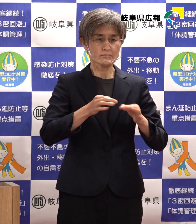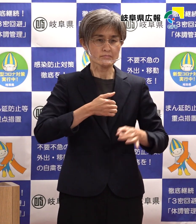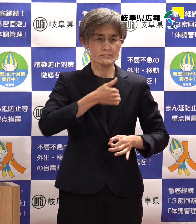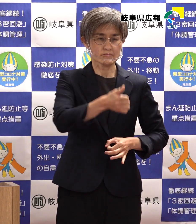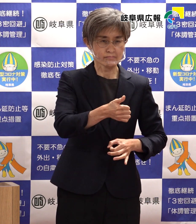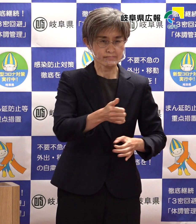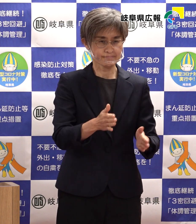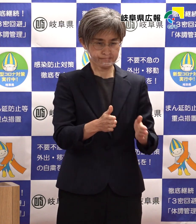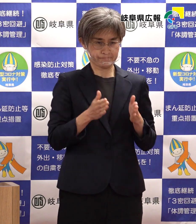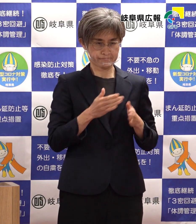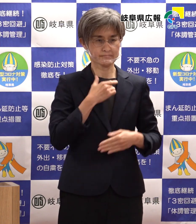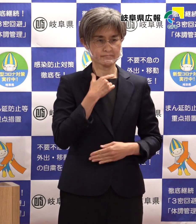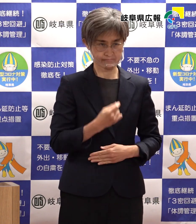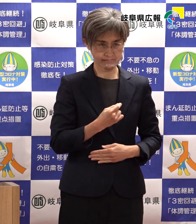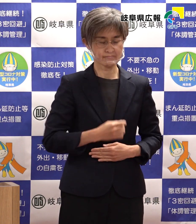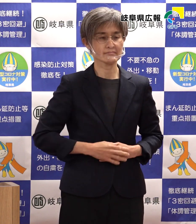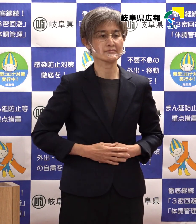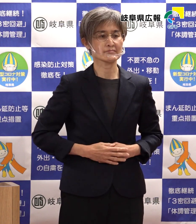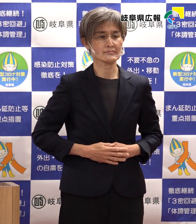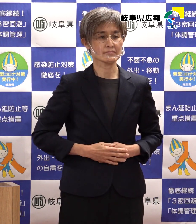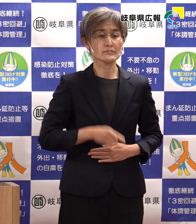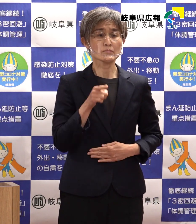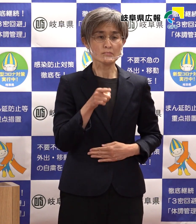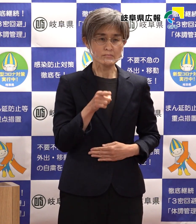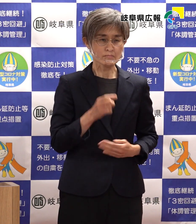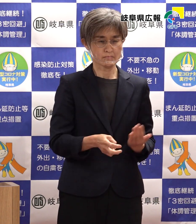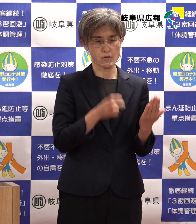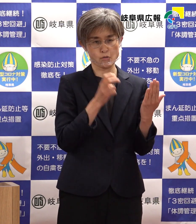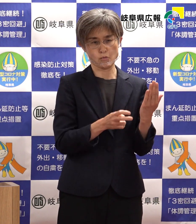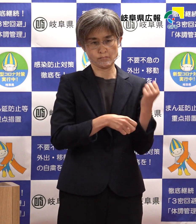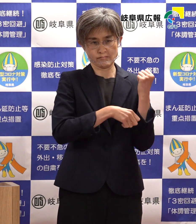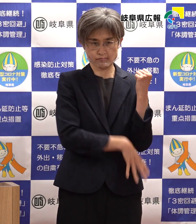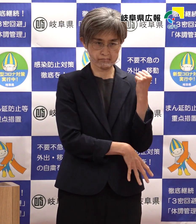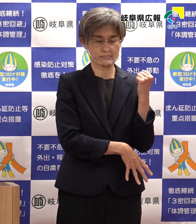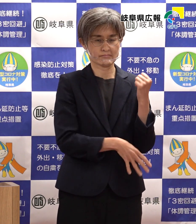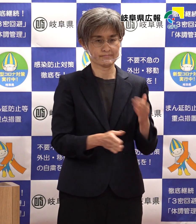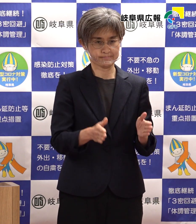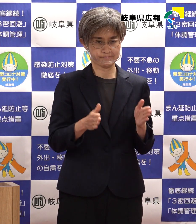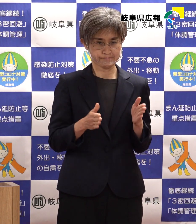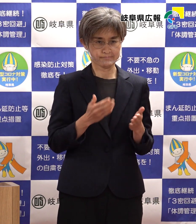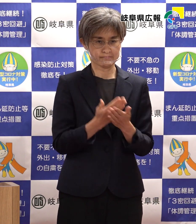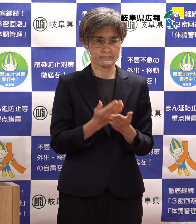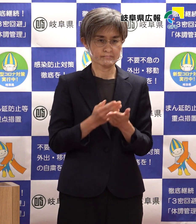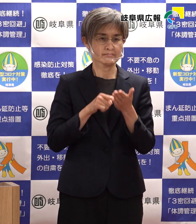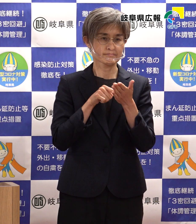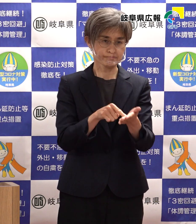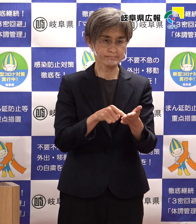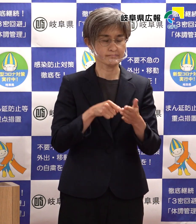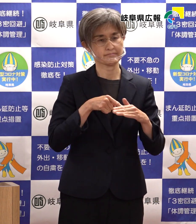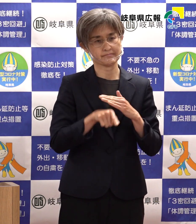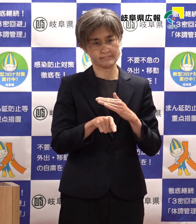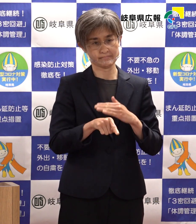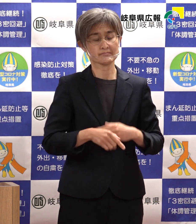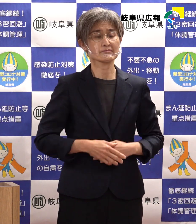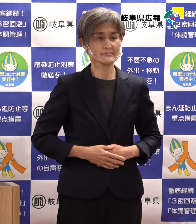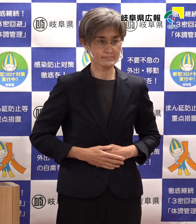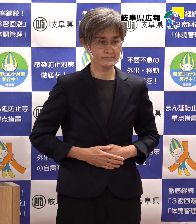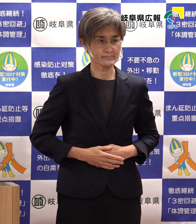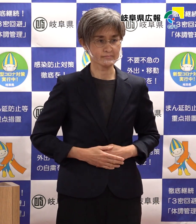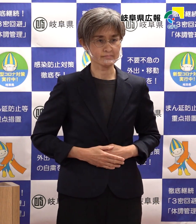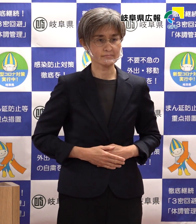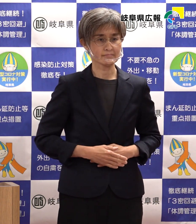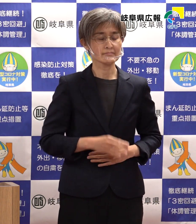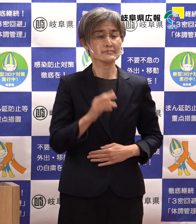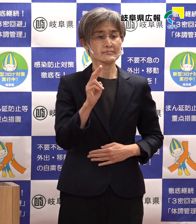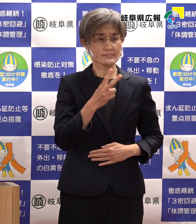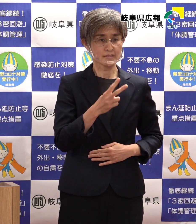あ、いうことでございます。これも法に基づく自粛要請でございます。それから、まあ、自宅を